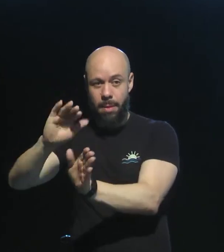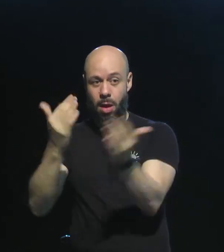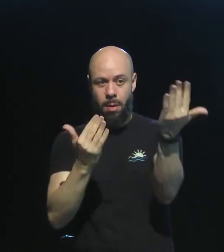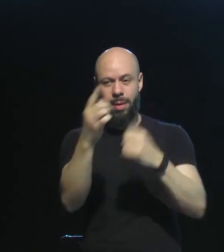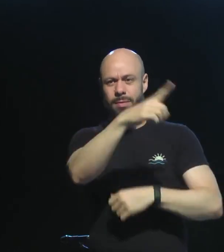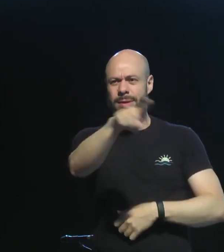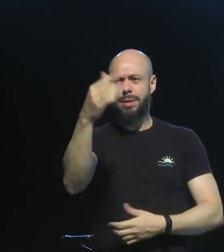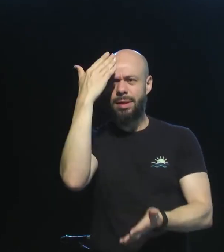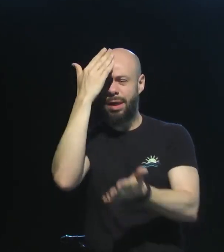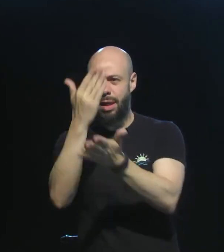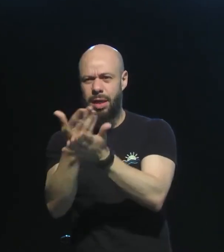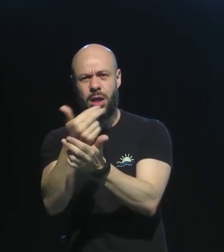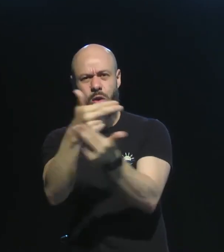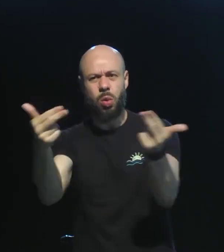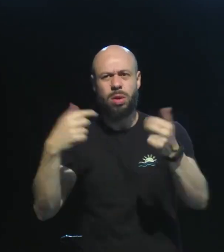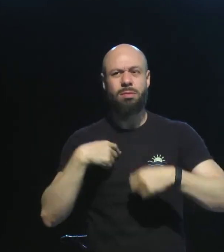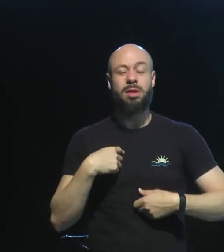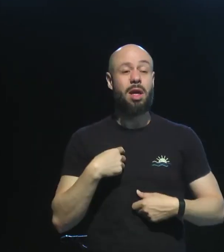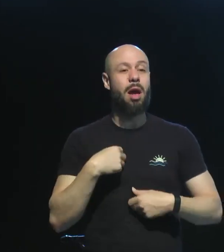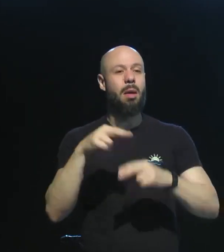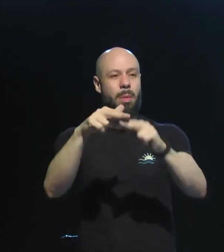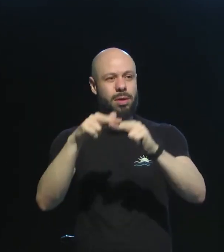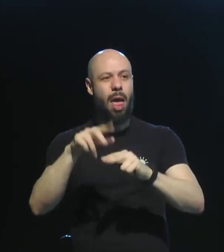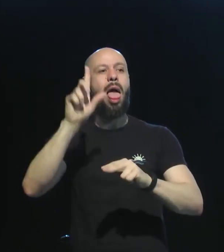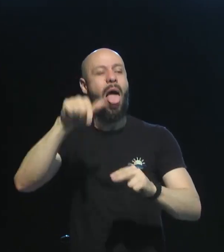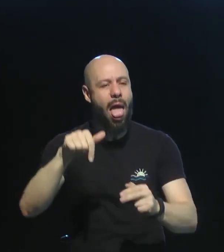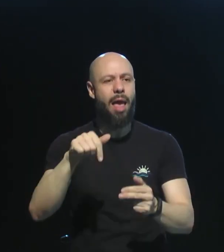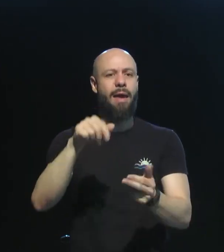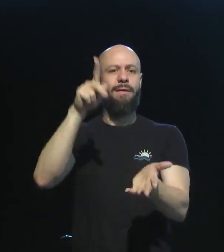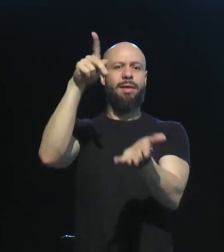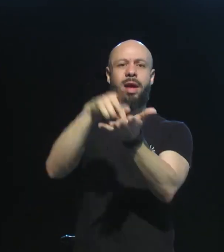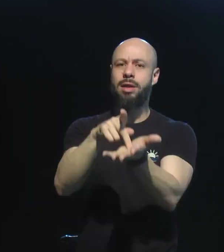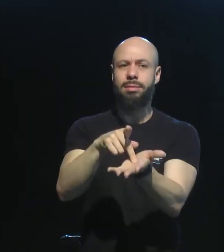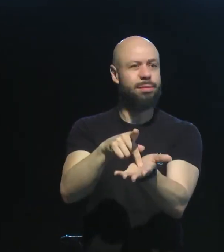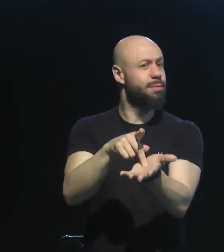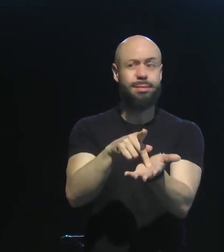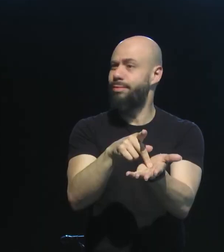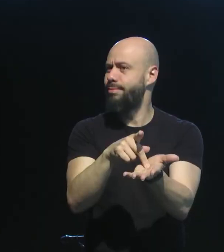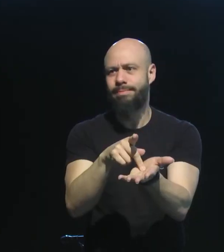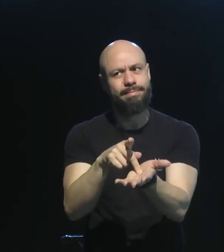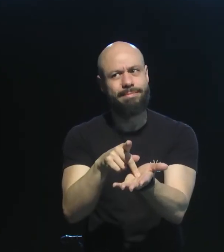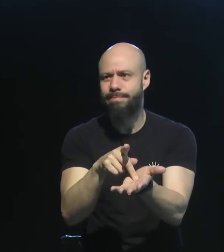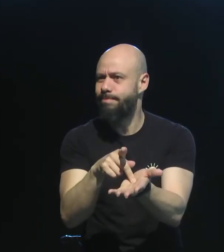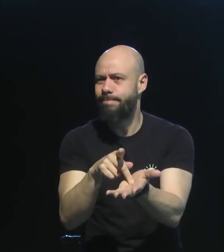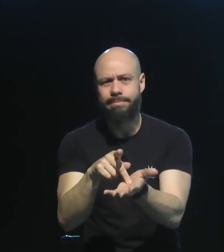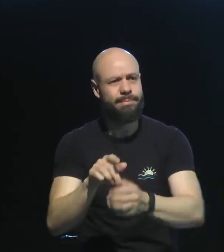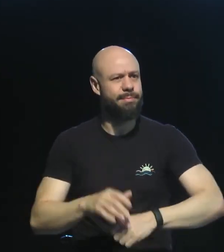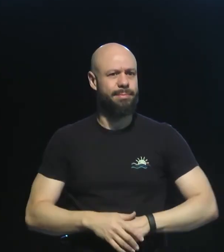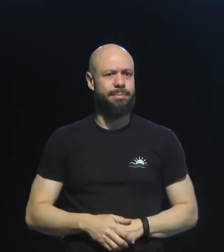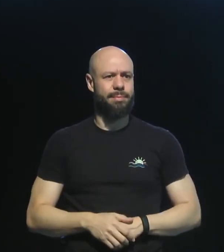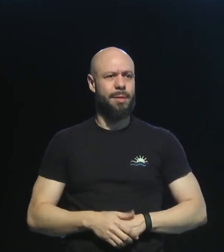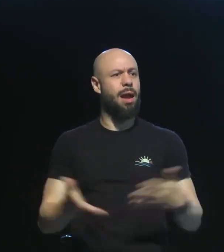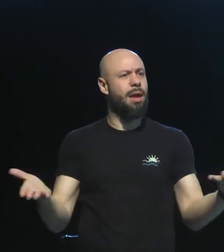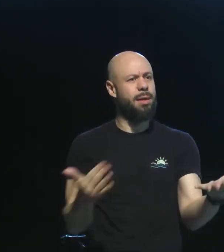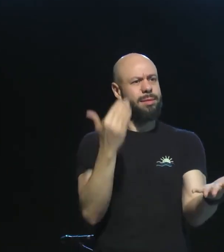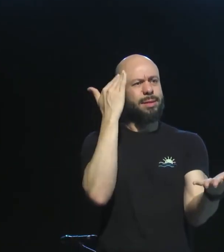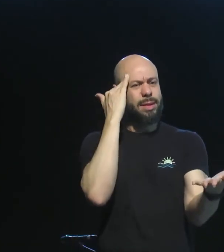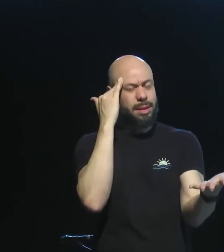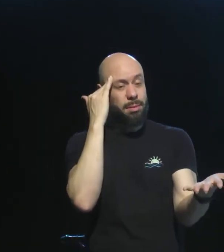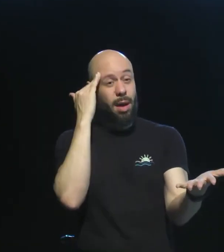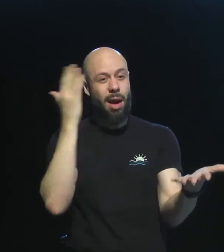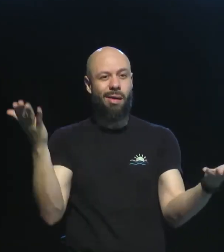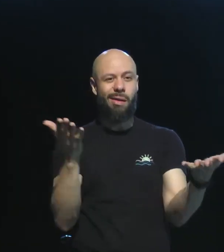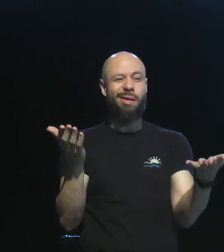verdade. É esse o ponto que eu quero que você entenda, porque hoje nós somos levados